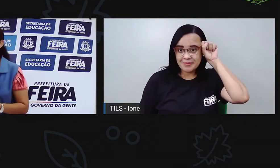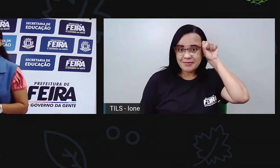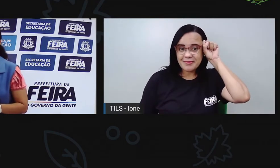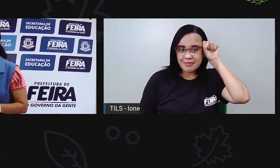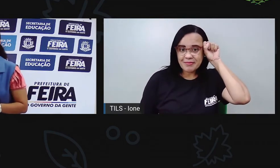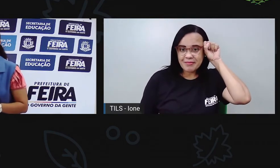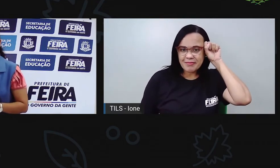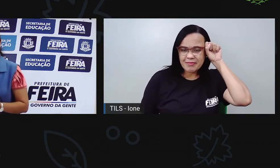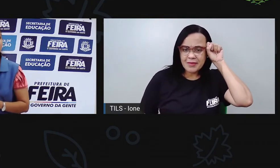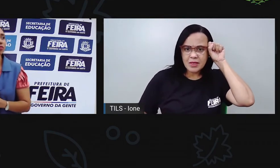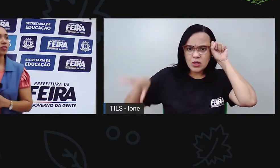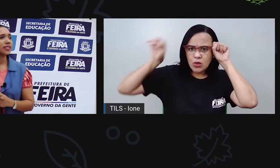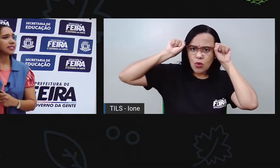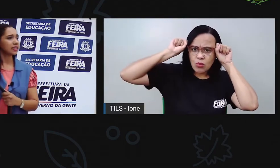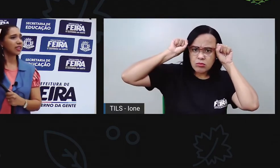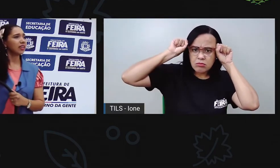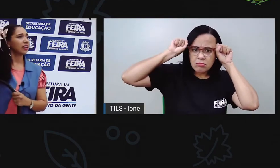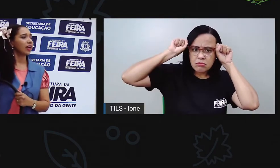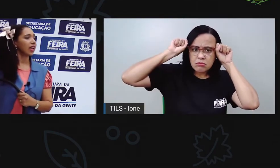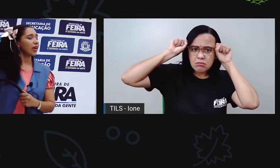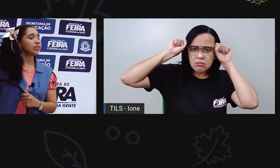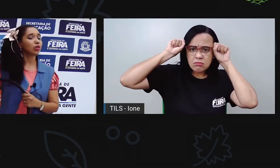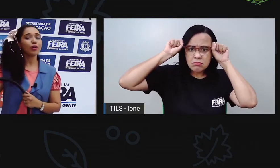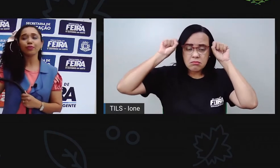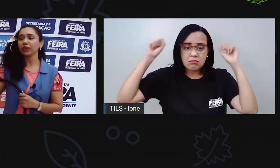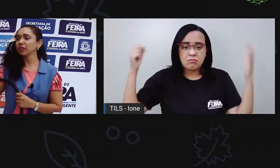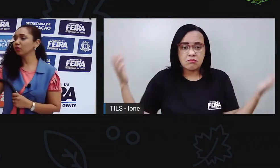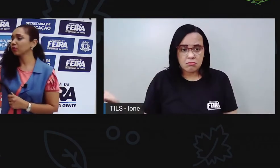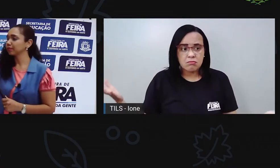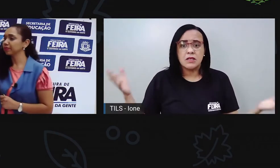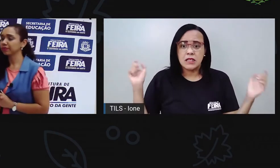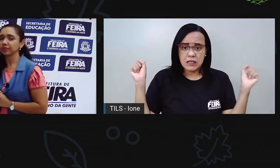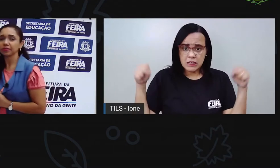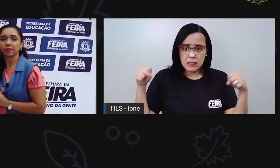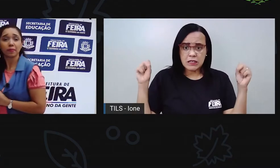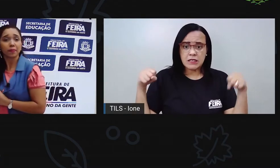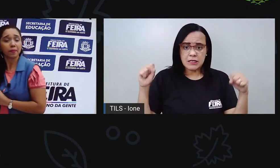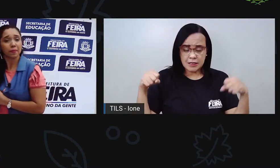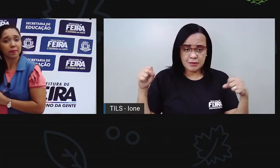Você está ouvindo? Sim, eu estou ouvindo.